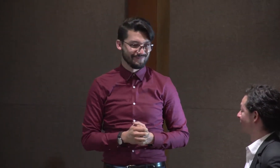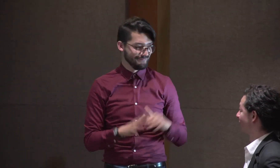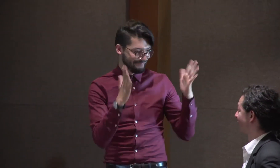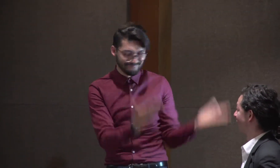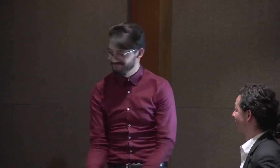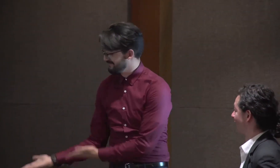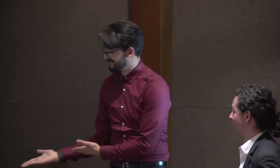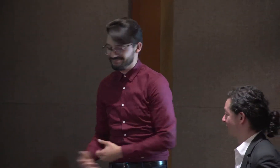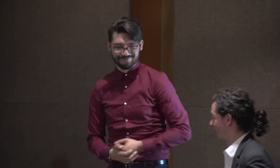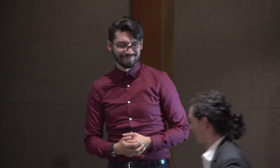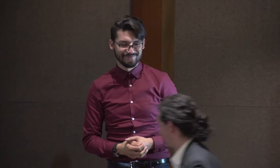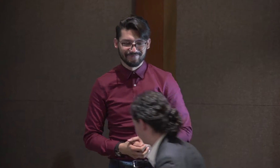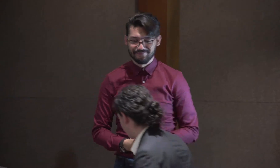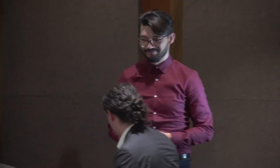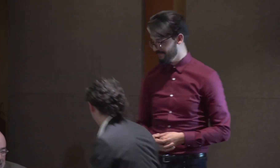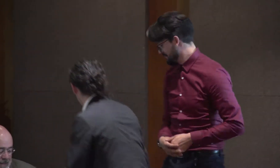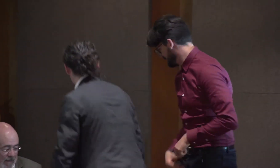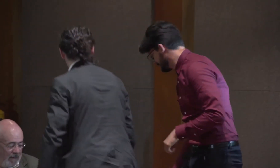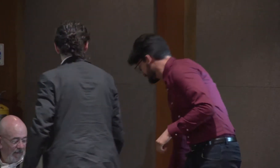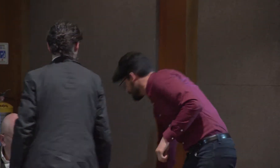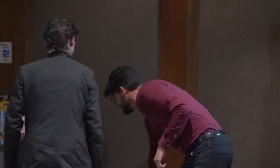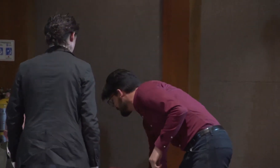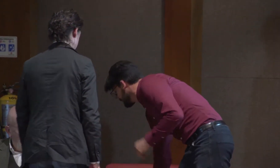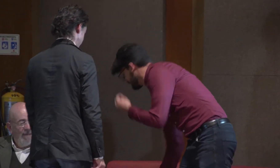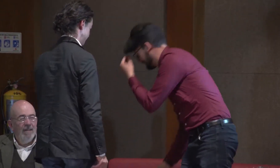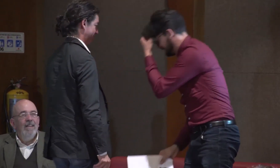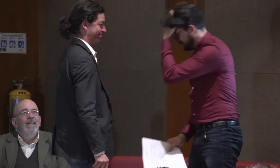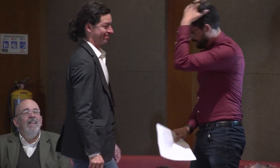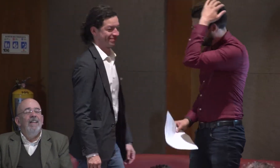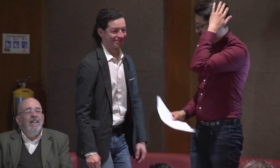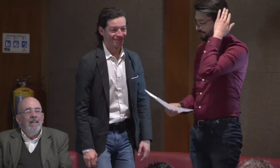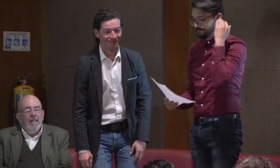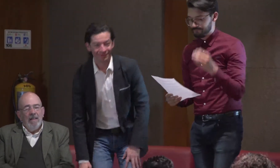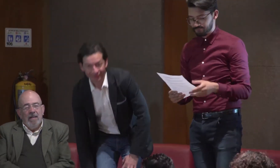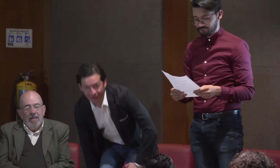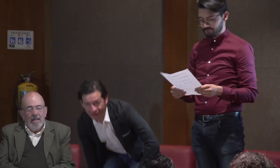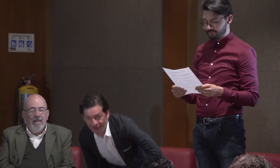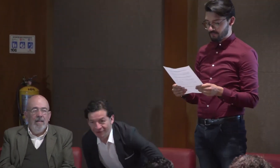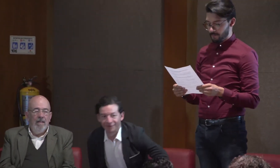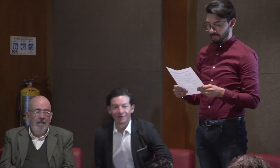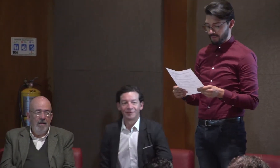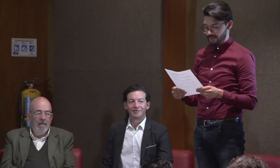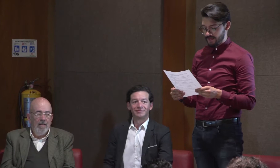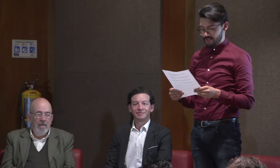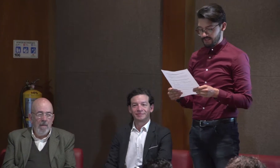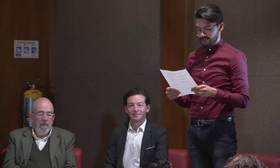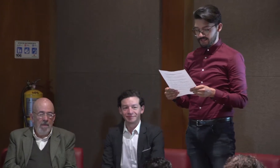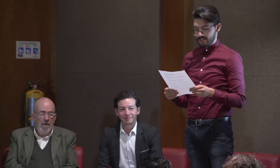Juan Manuel es artista plástico de la Universidad Nacional, dibujante y profesor universitario.